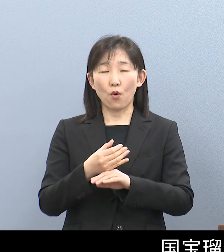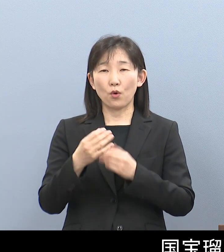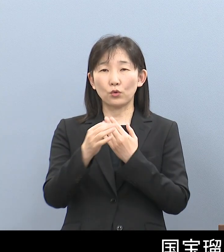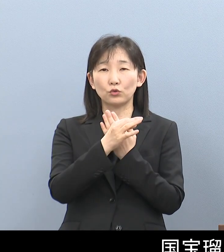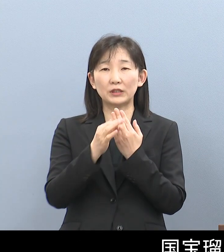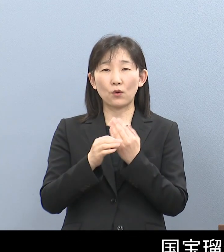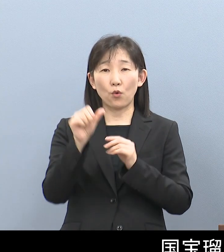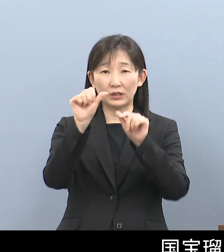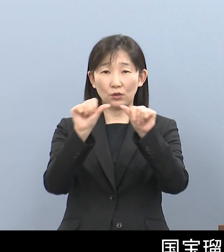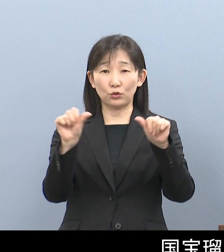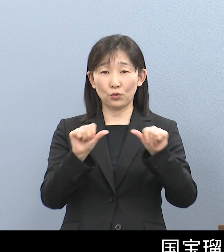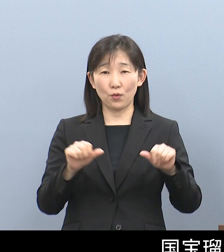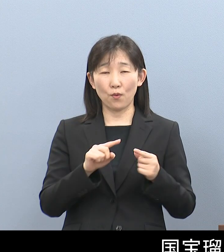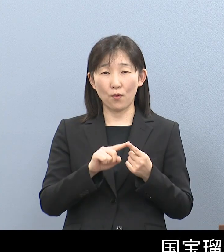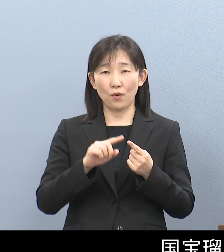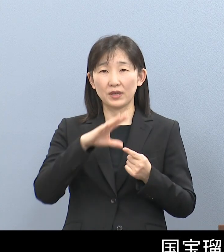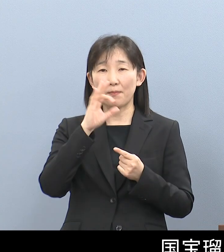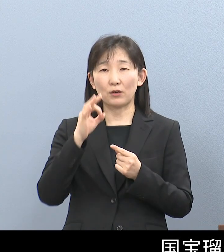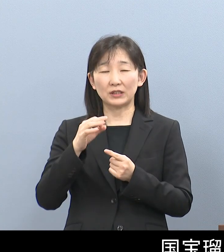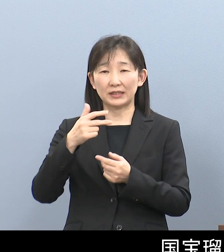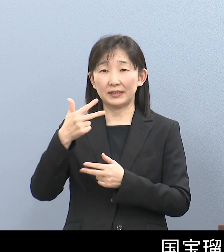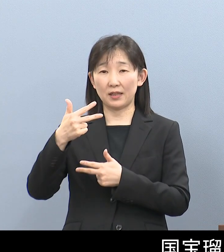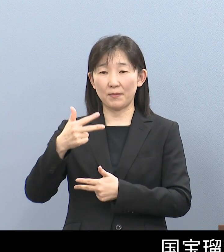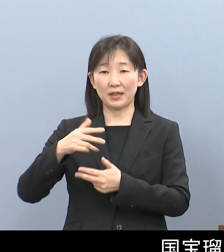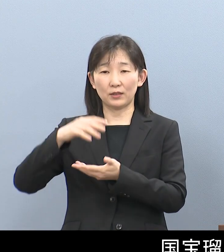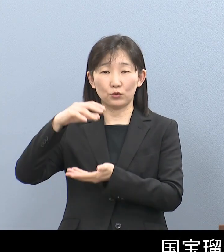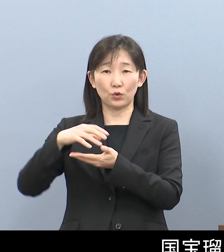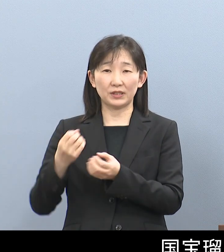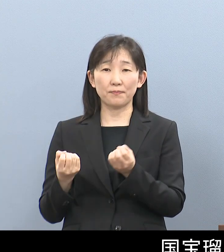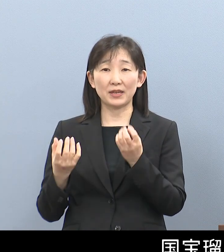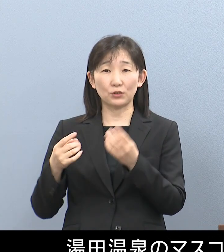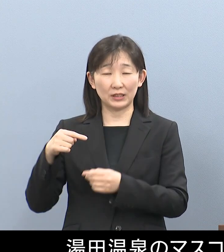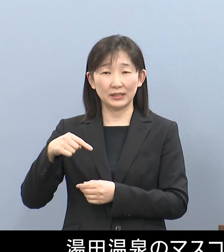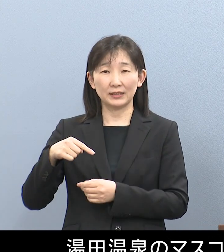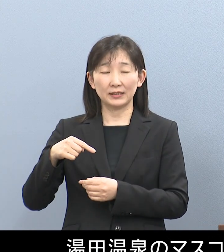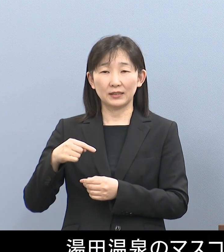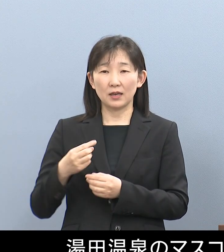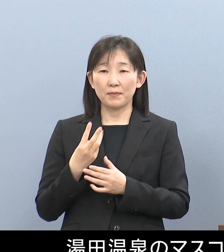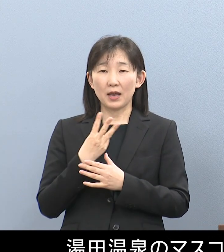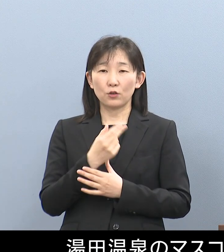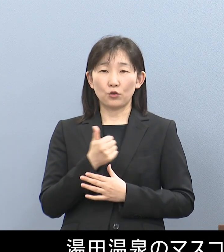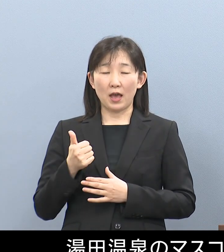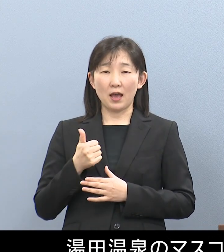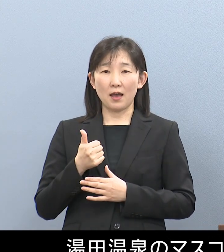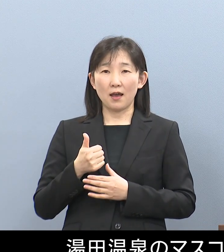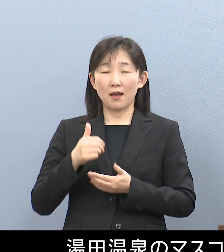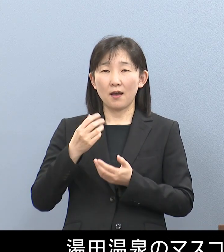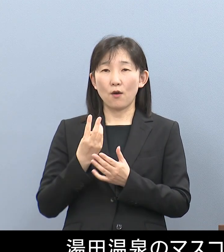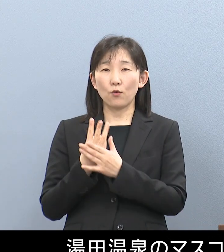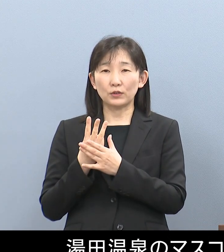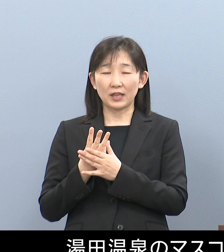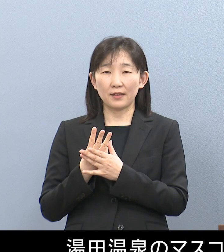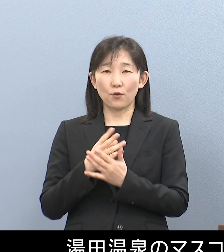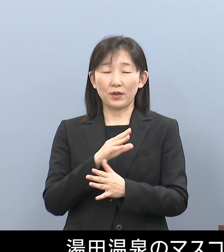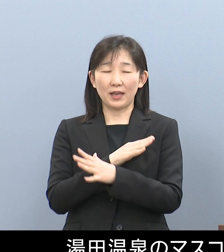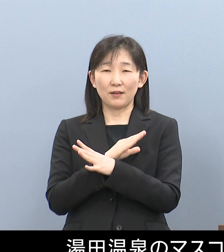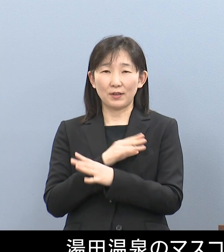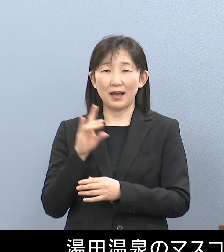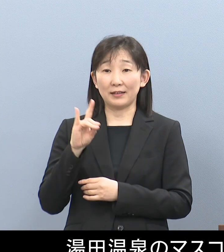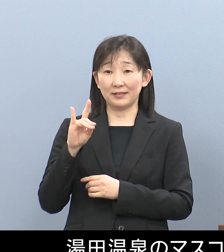塔と山口七夕提灯祭りに湯田温泉のマスコットキャラクターをデザイン